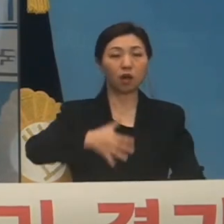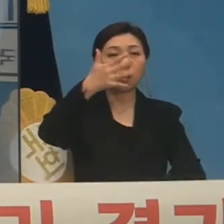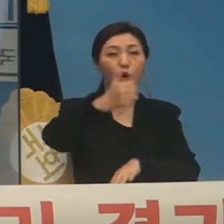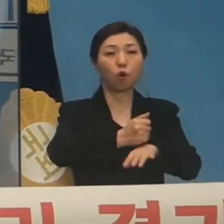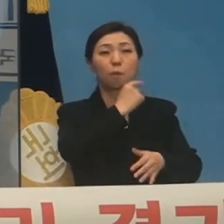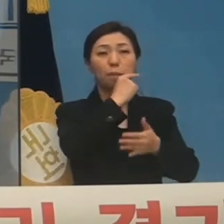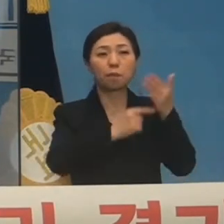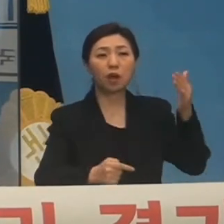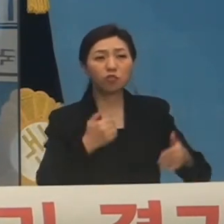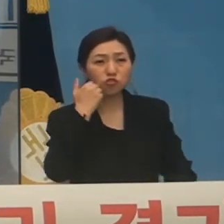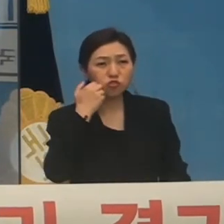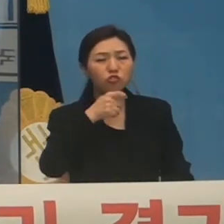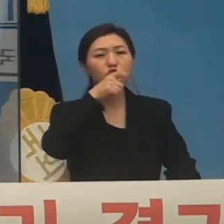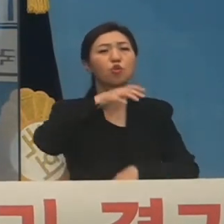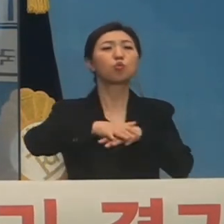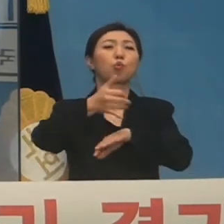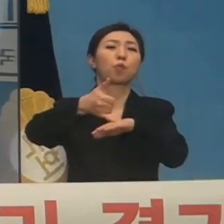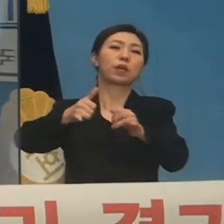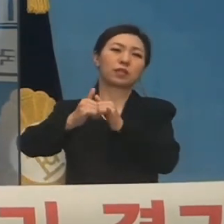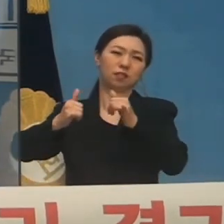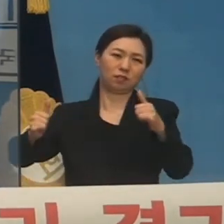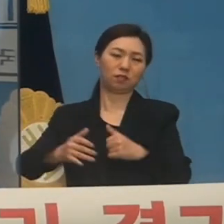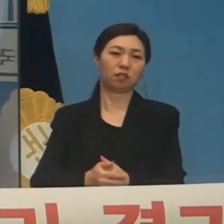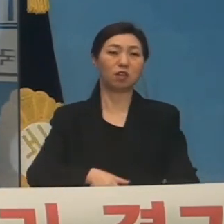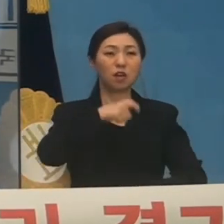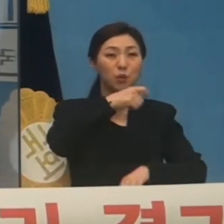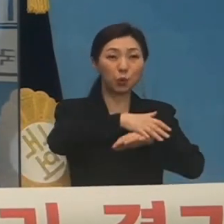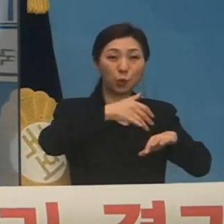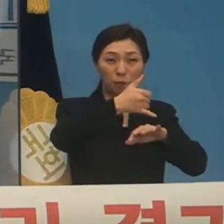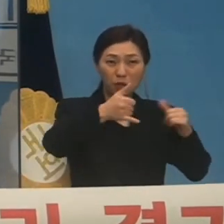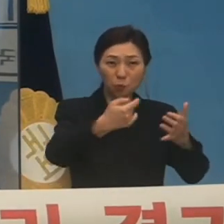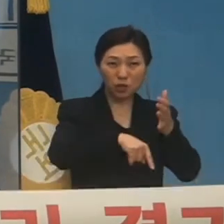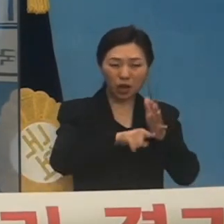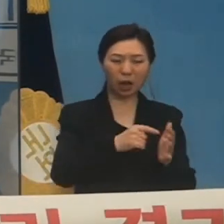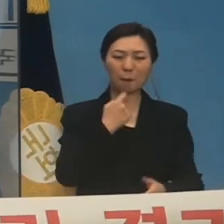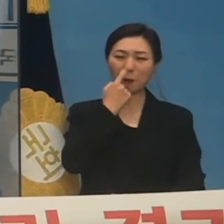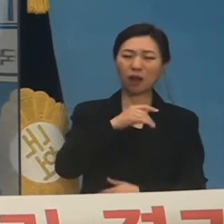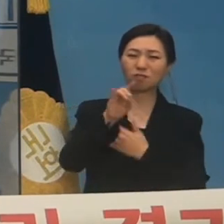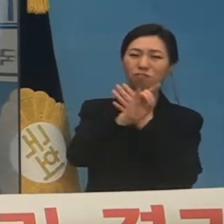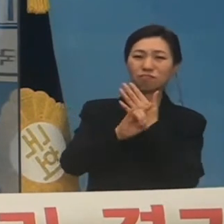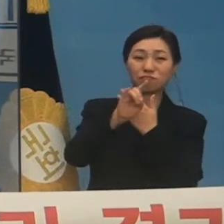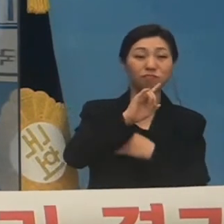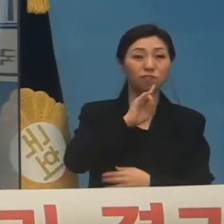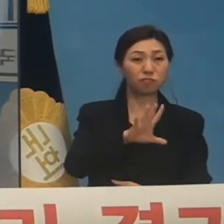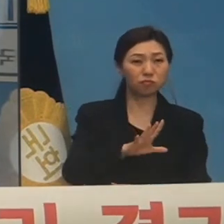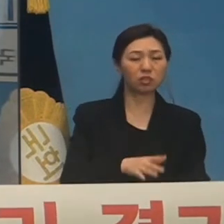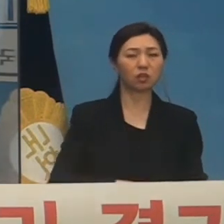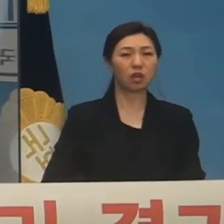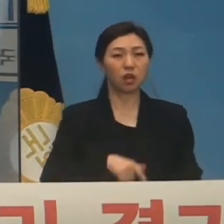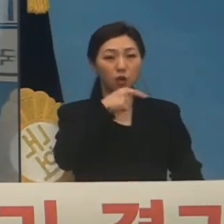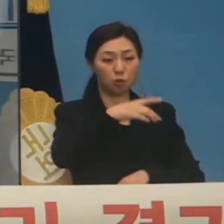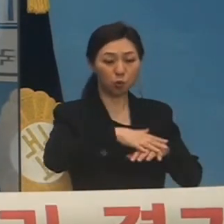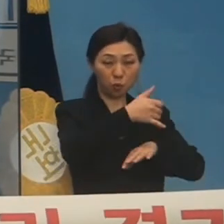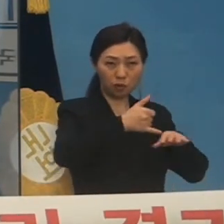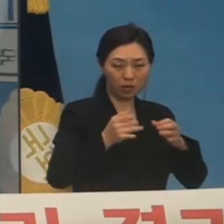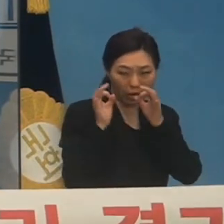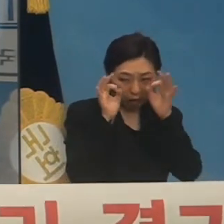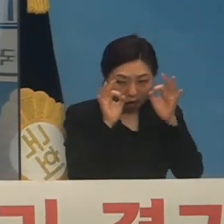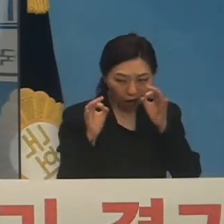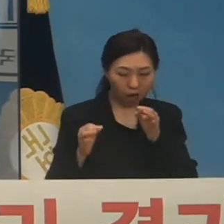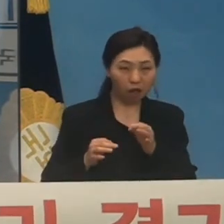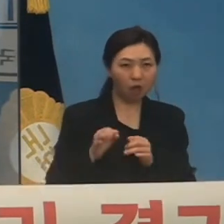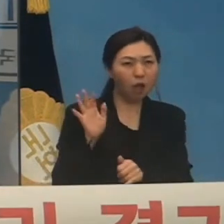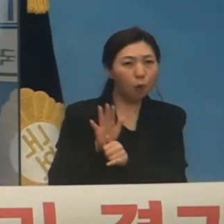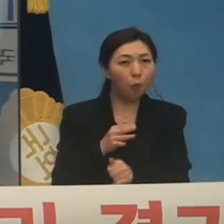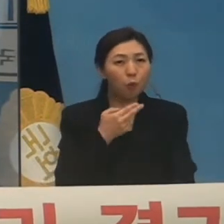농민들이었습니다. 말로만 농민들을 위한다는 그들에게 대선을 앞두고도 농민들의 눈치조차 보지 않는